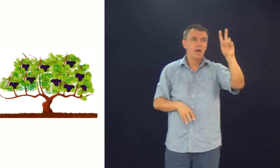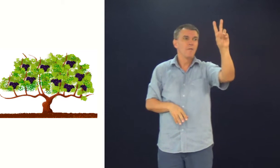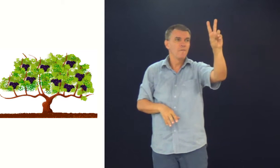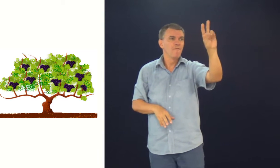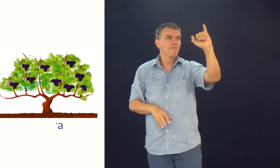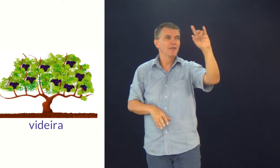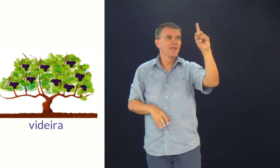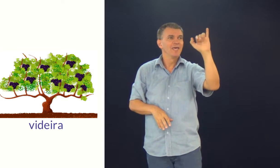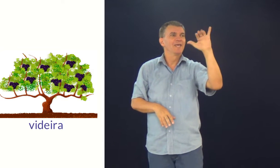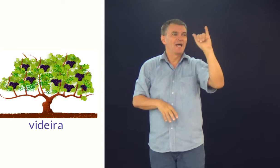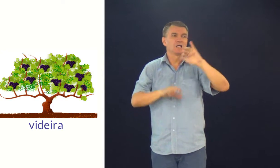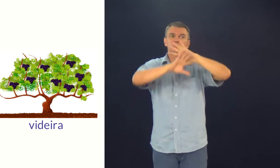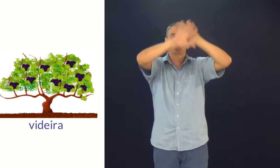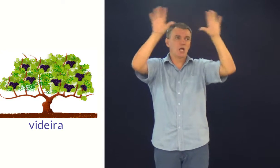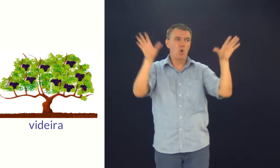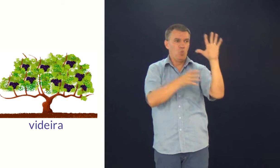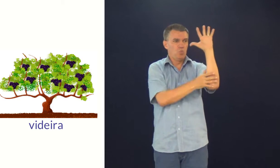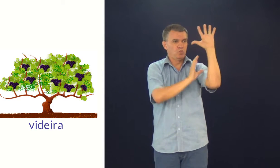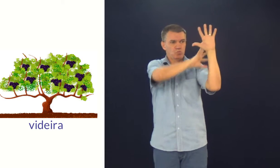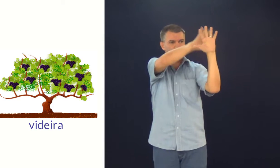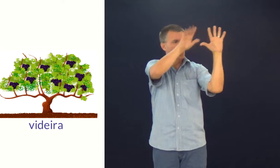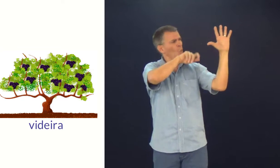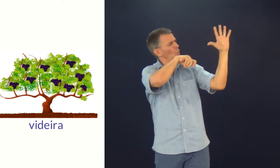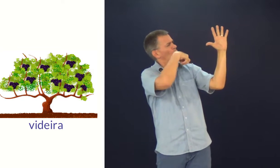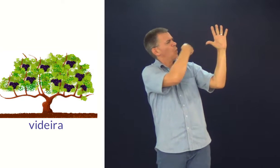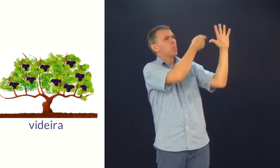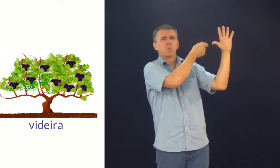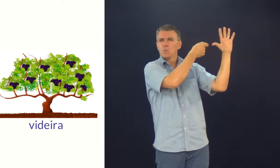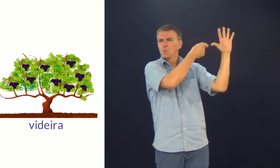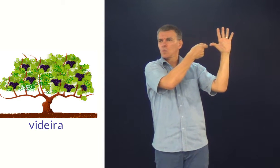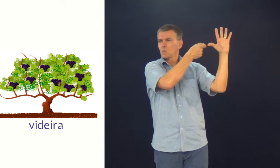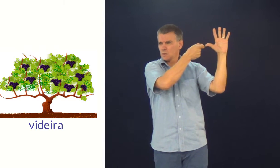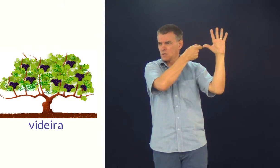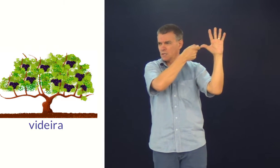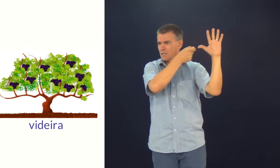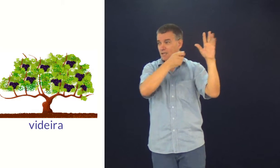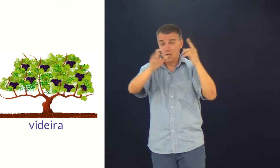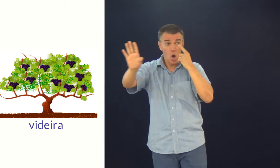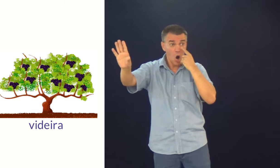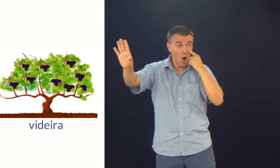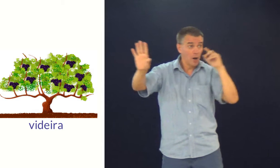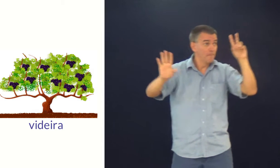essa é a verdadeira serve como um todo videira